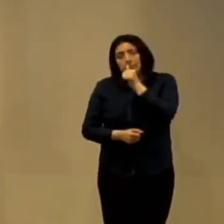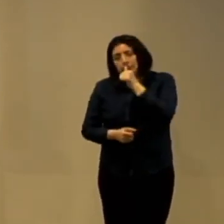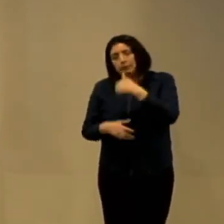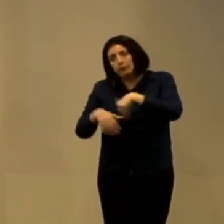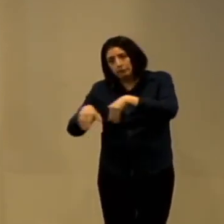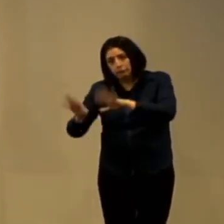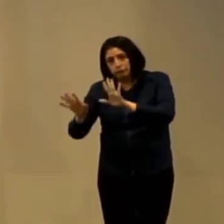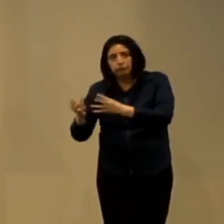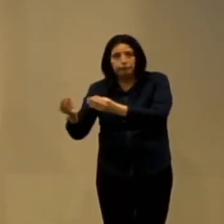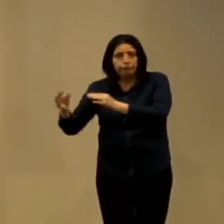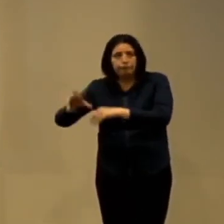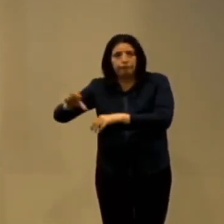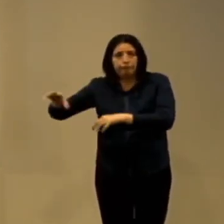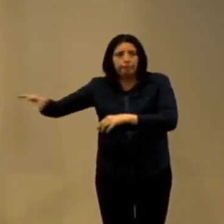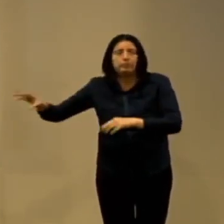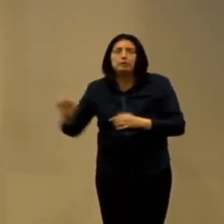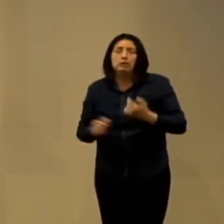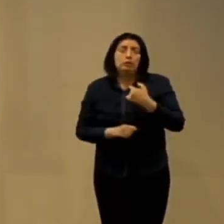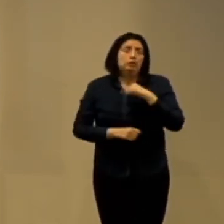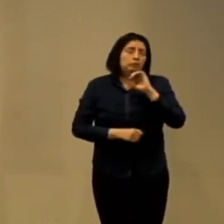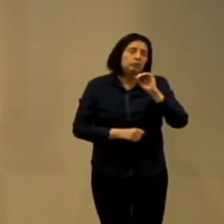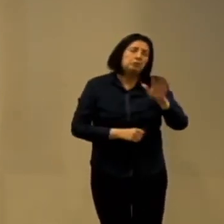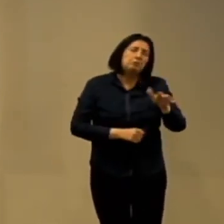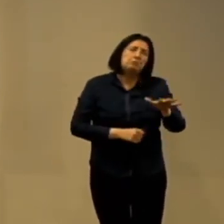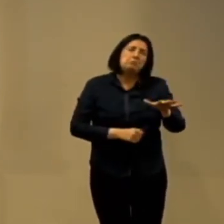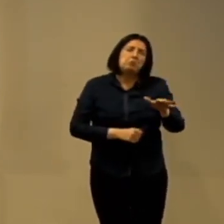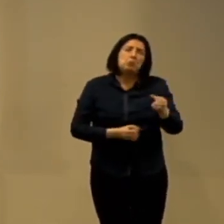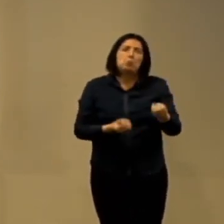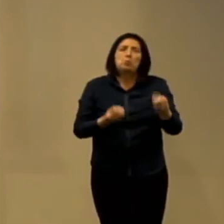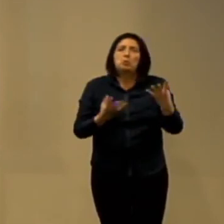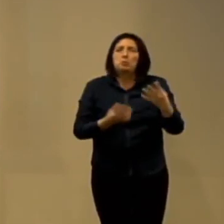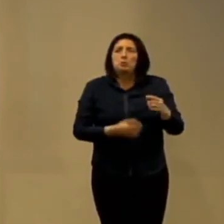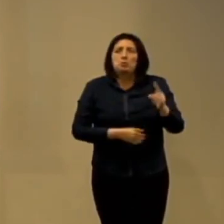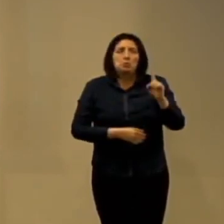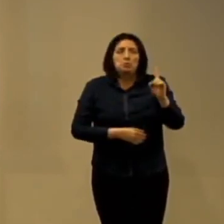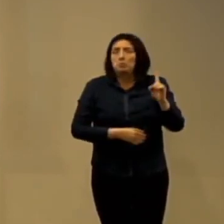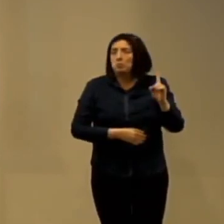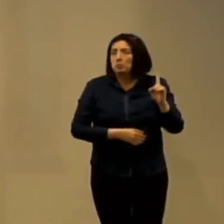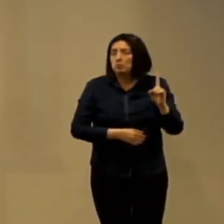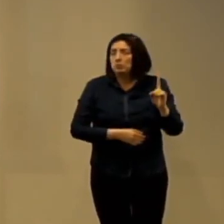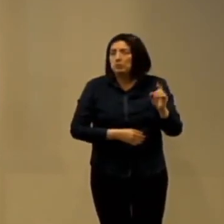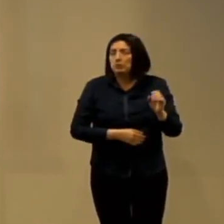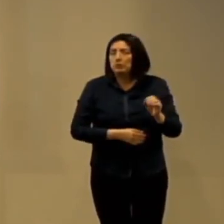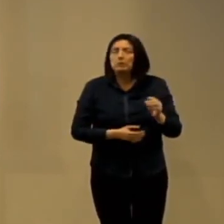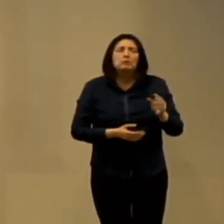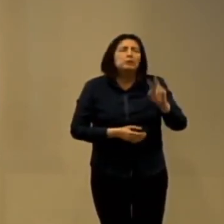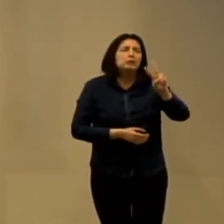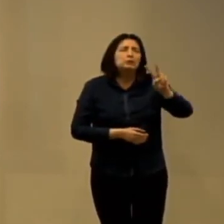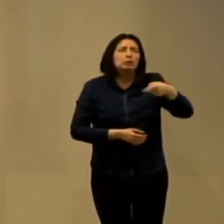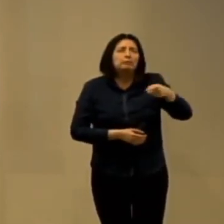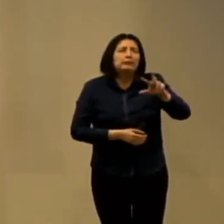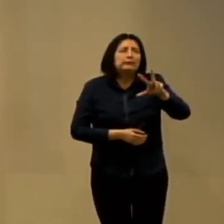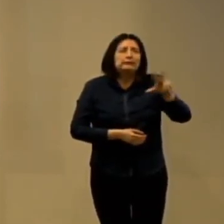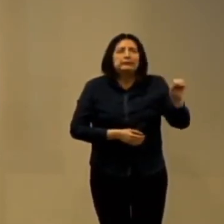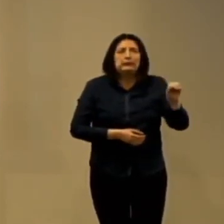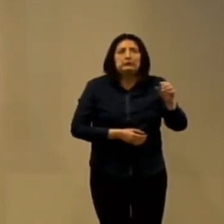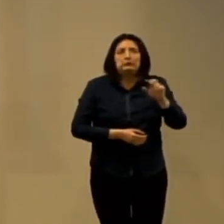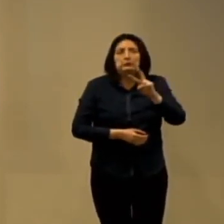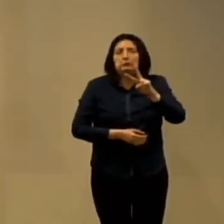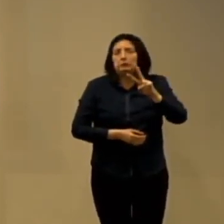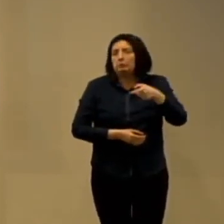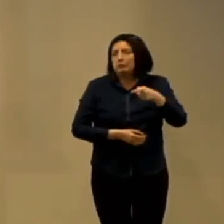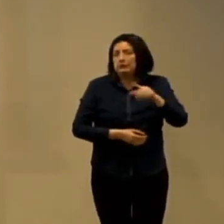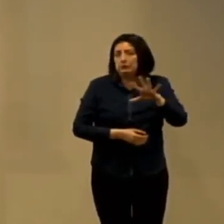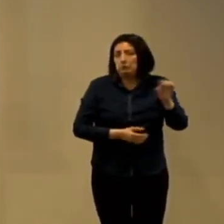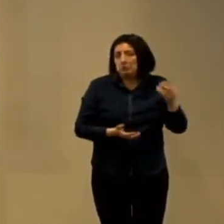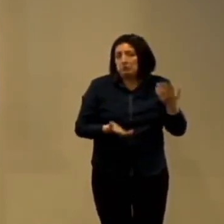hay más. Yo digo, por lo menos una por distrito. ¿Cuándo será? ¿Para el 2030 o 2050? No sé.